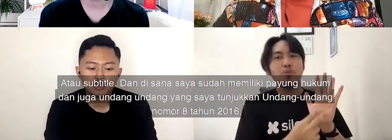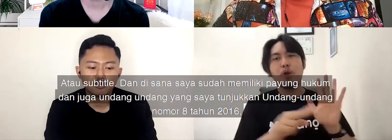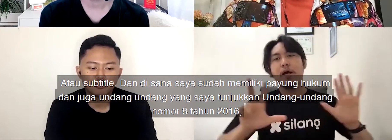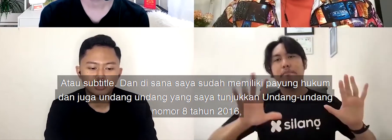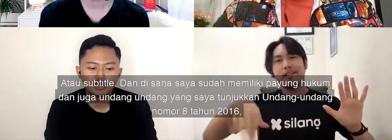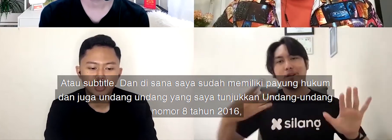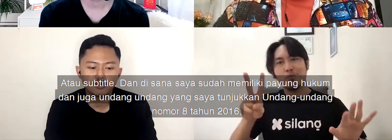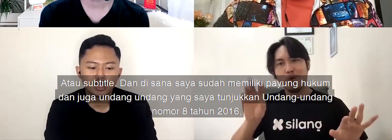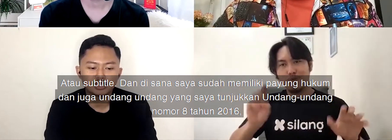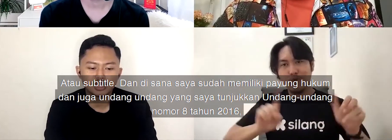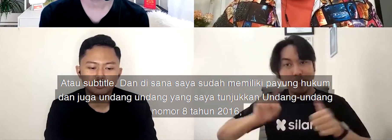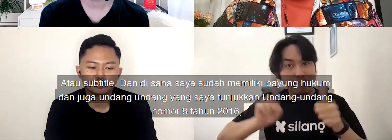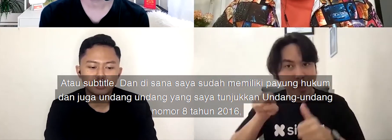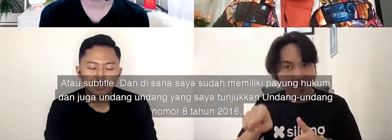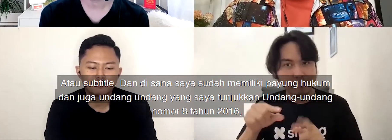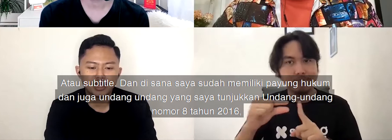sudah